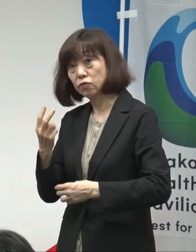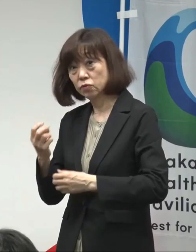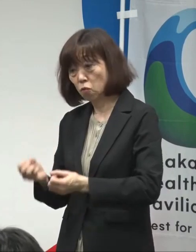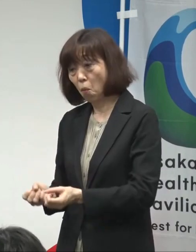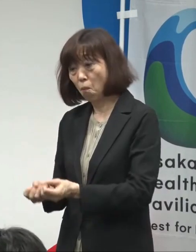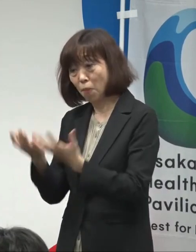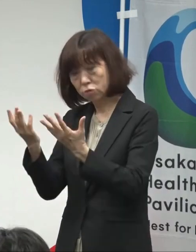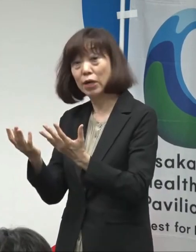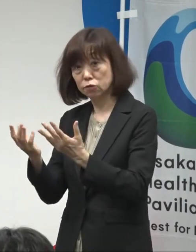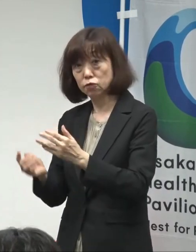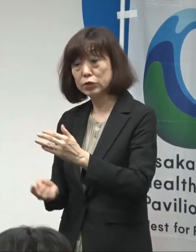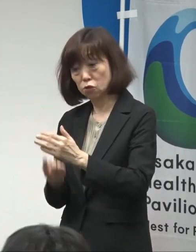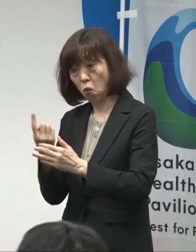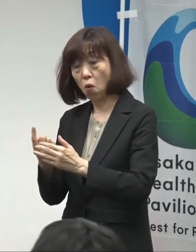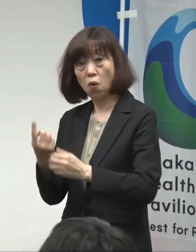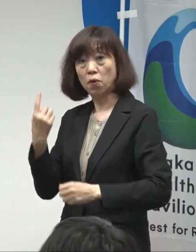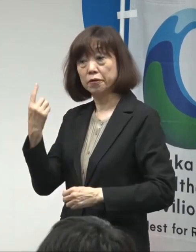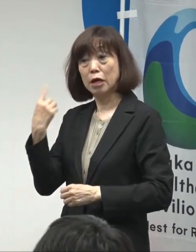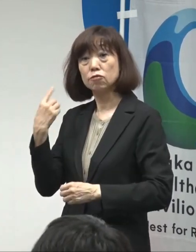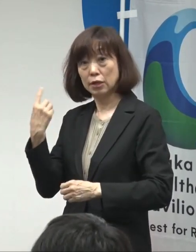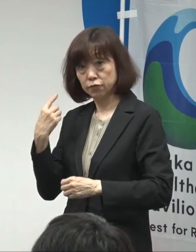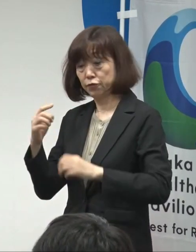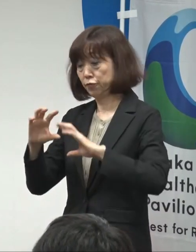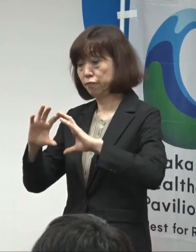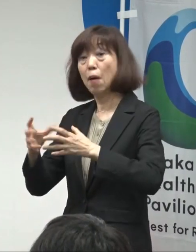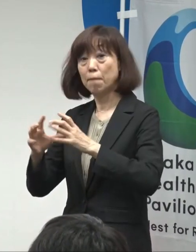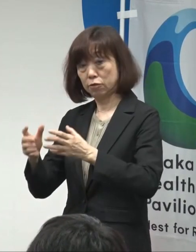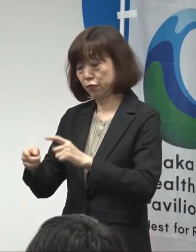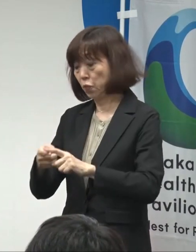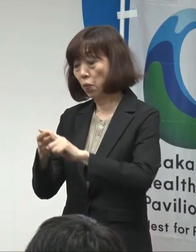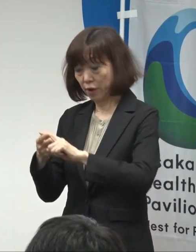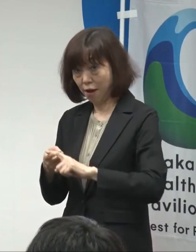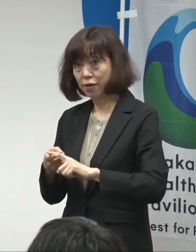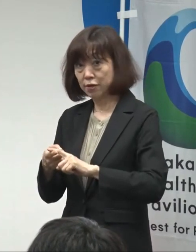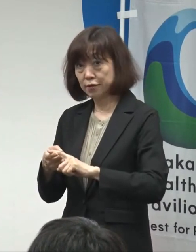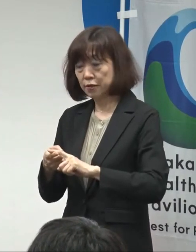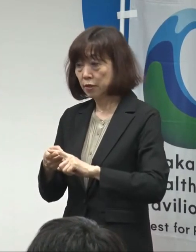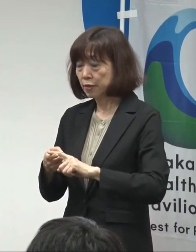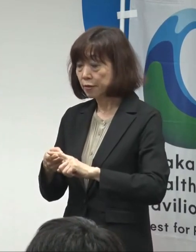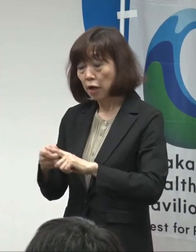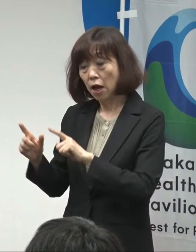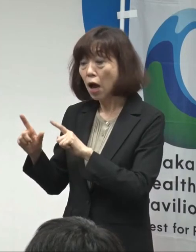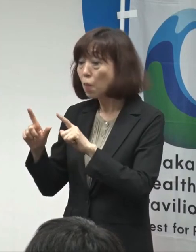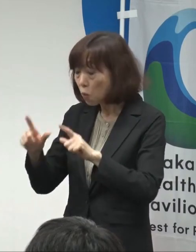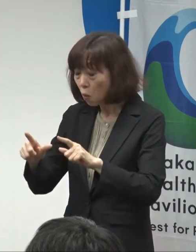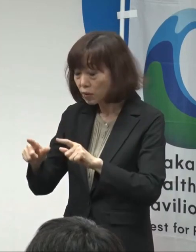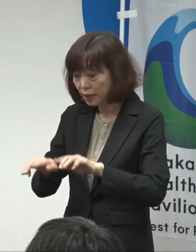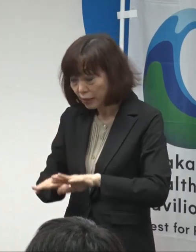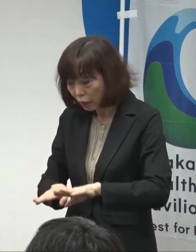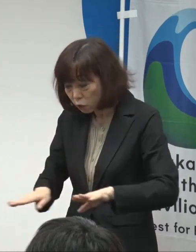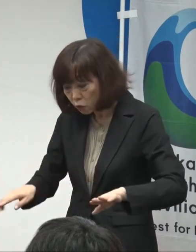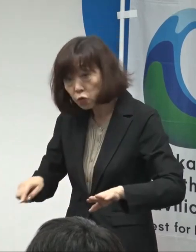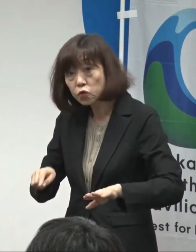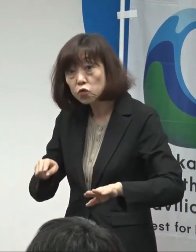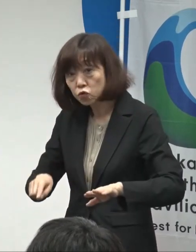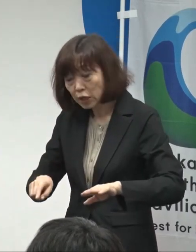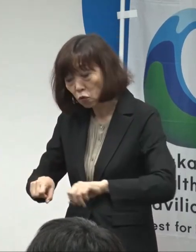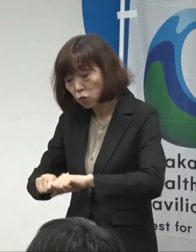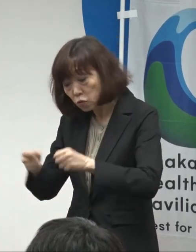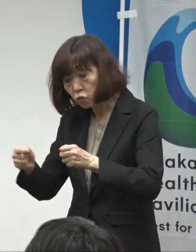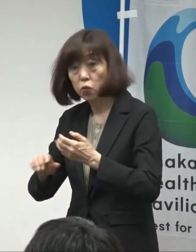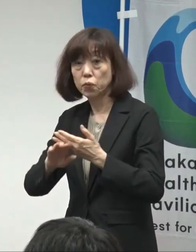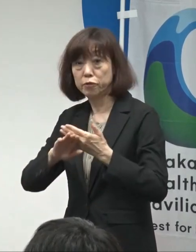います。昨日あの万博協会の方から、当初発表していた床の、損傷以外